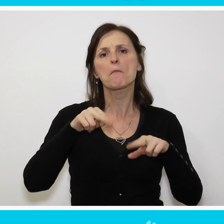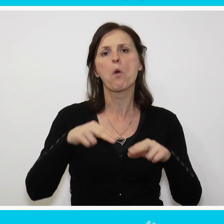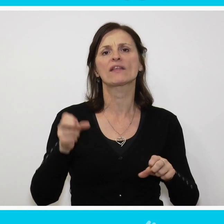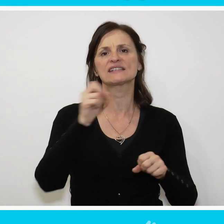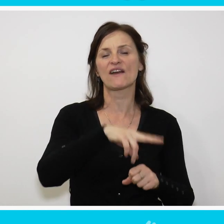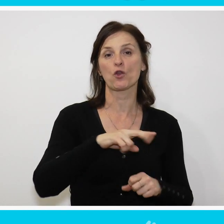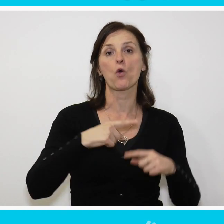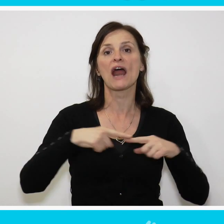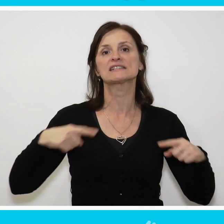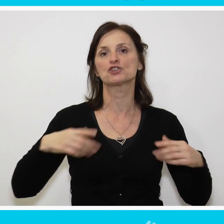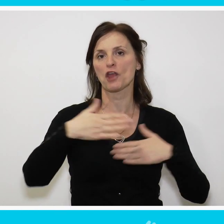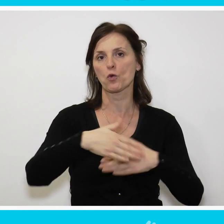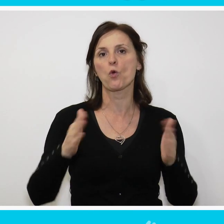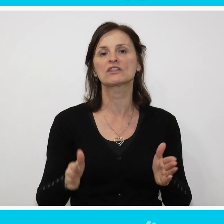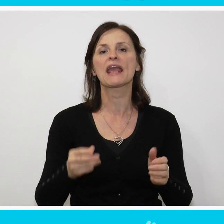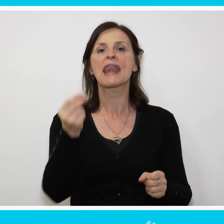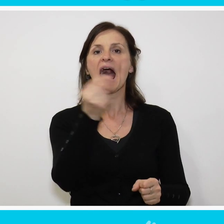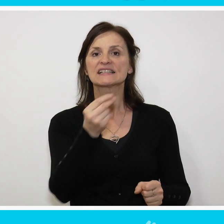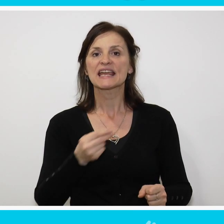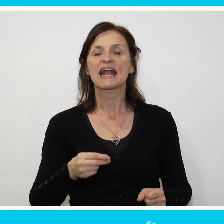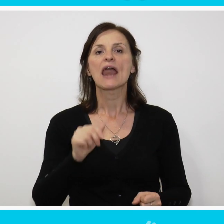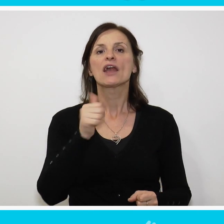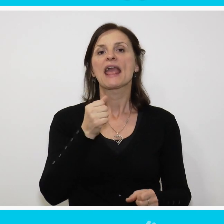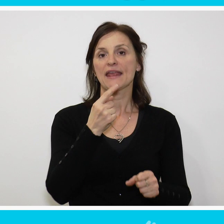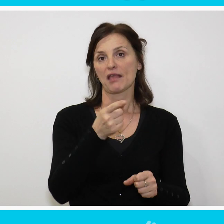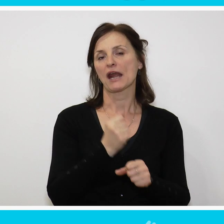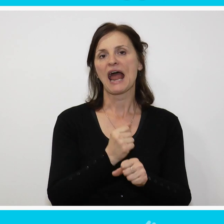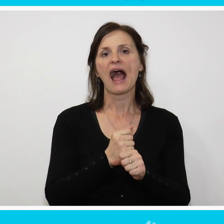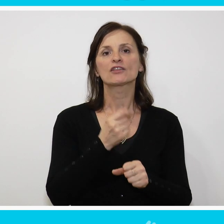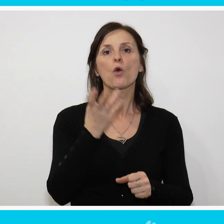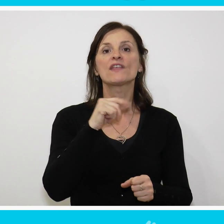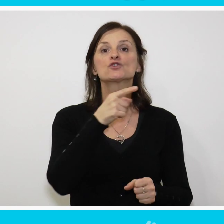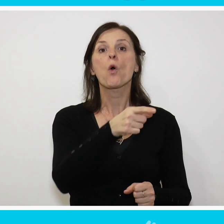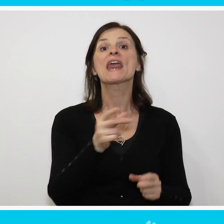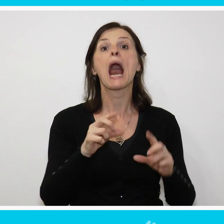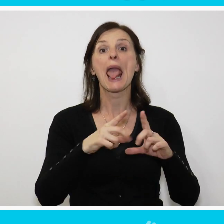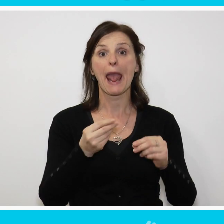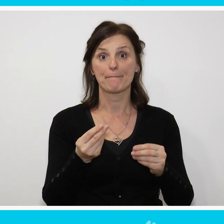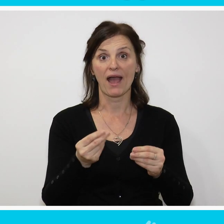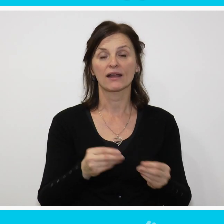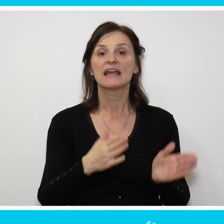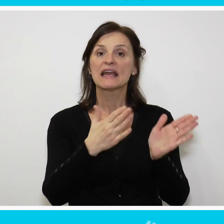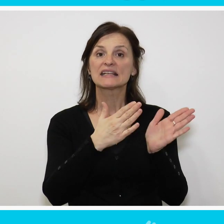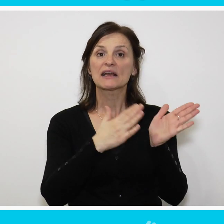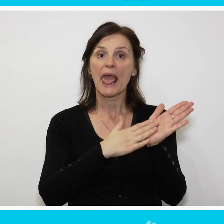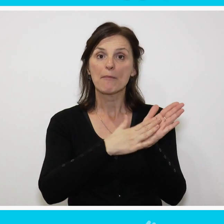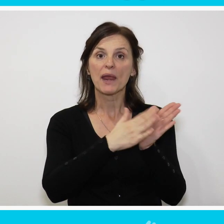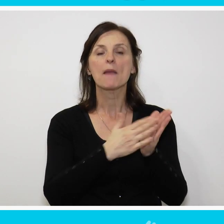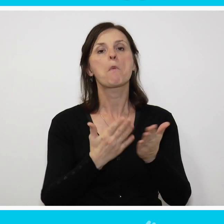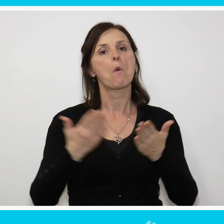različite boje su stavljali u različite kutice, naslikan je rad i oni su zatim lepkom lepili